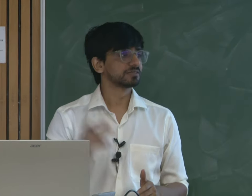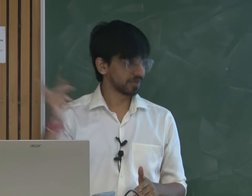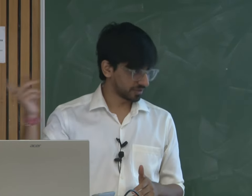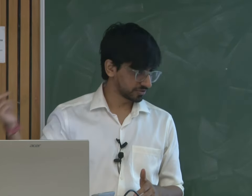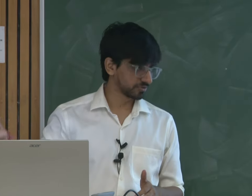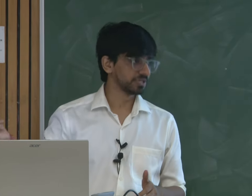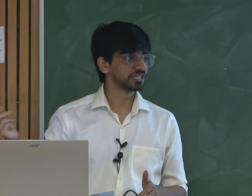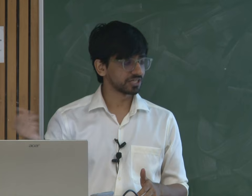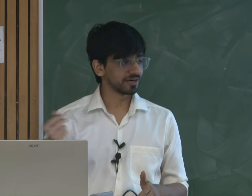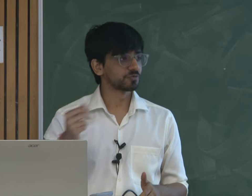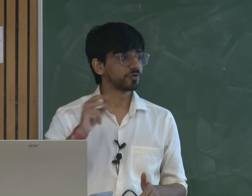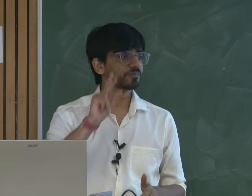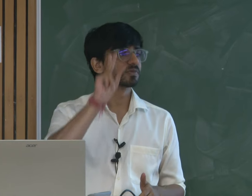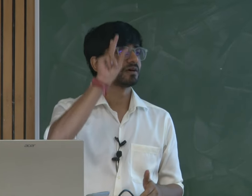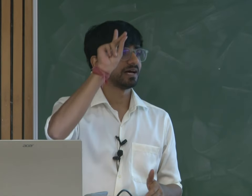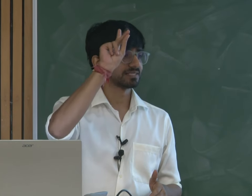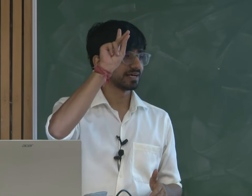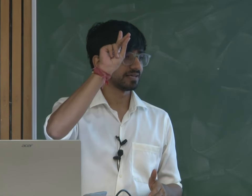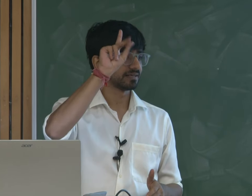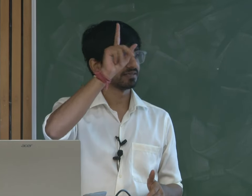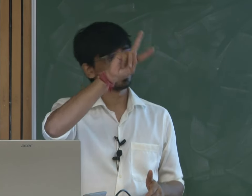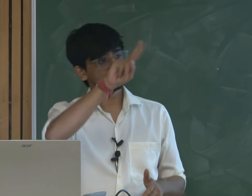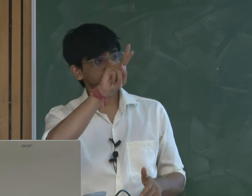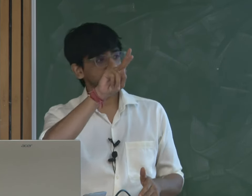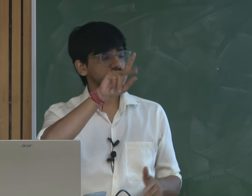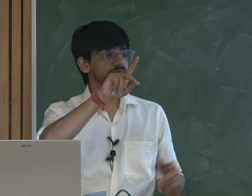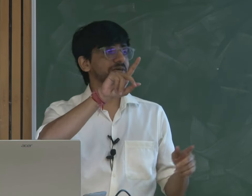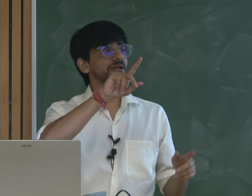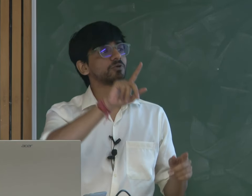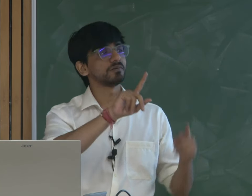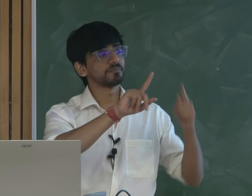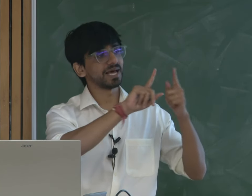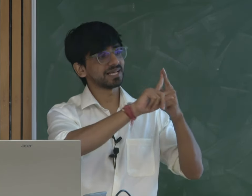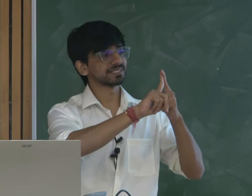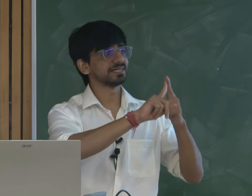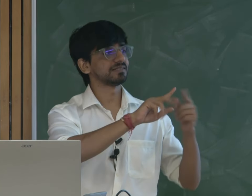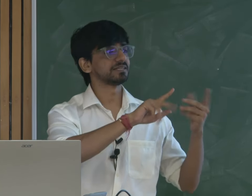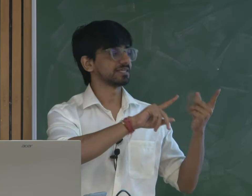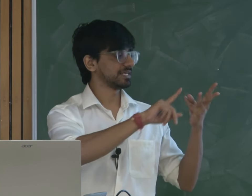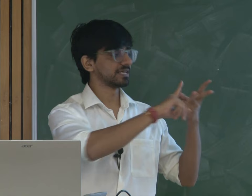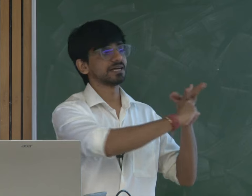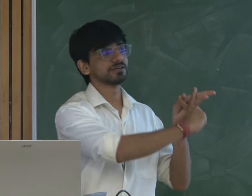स्टूडेंट्स जो भी टीचर आपको ऐसे कहेंगे या ये, सो इसका मतलब हुआ पहला साइन जैसे ई का ये